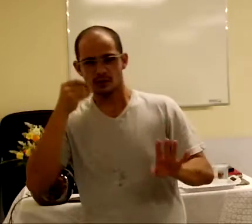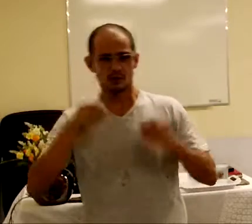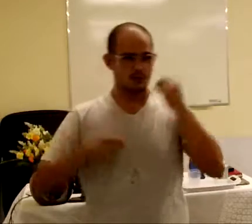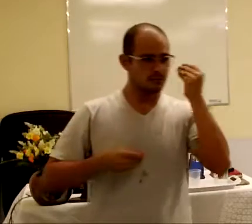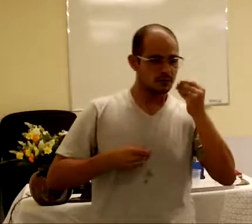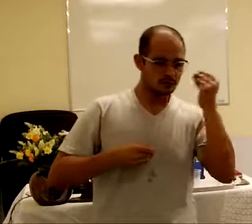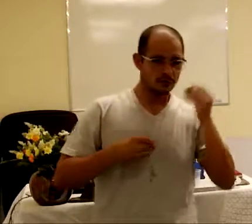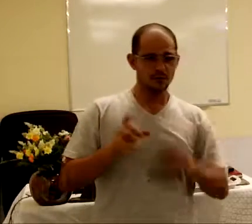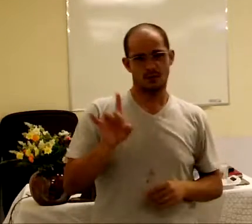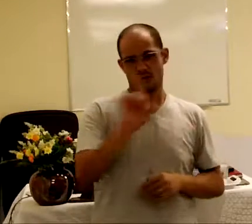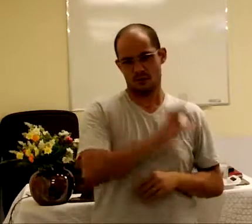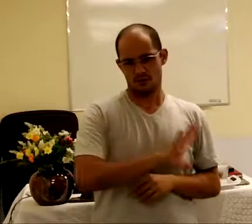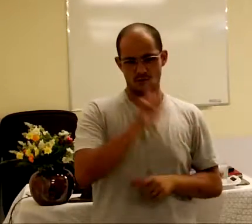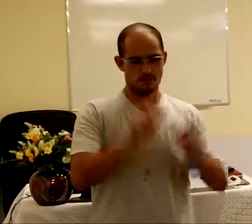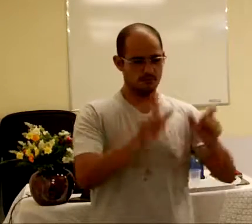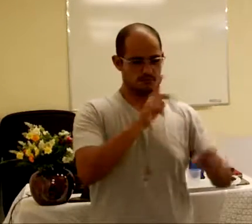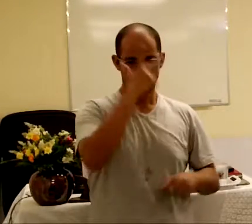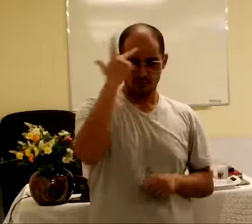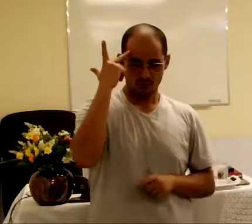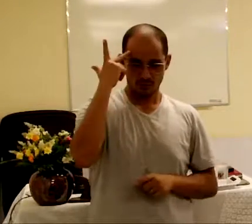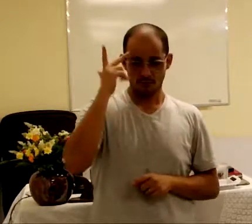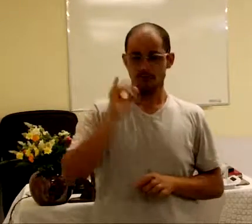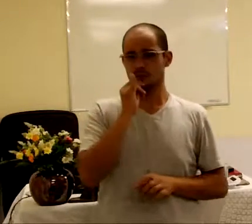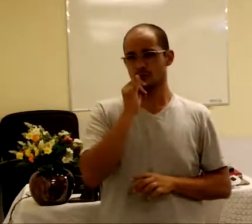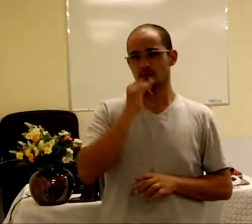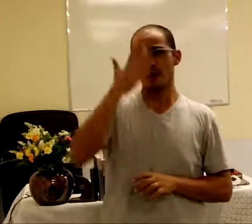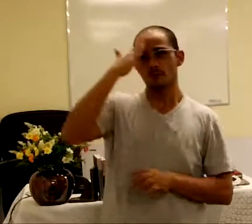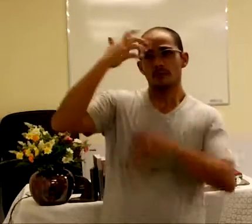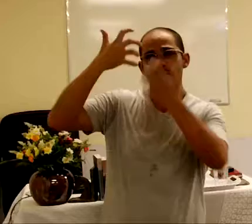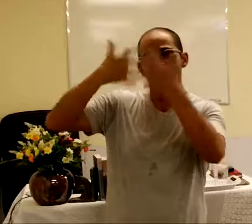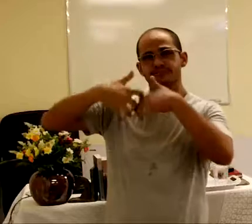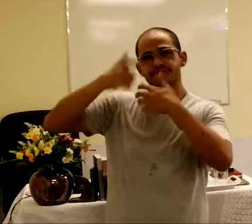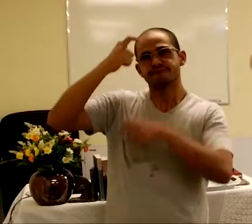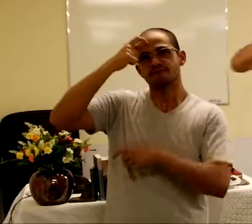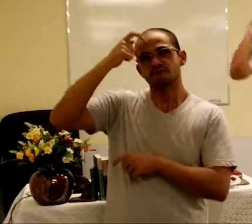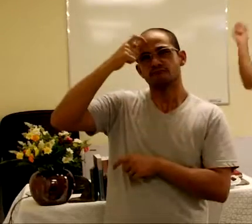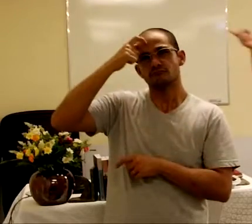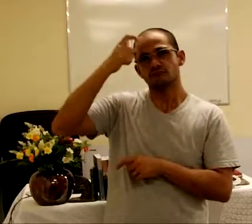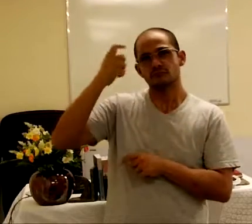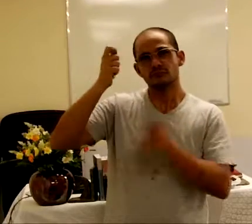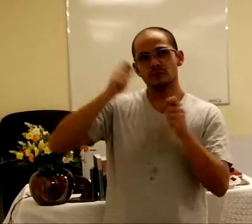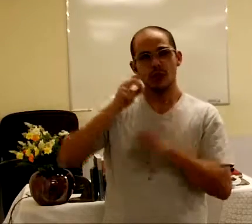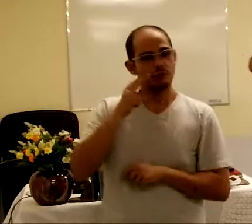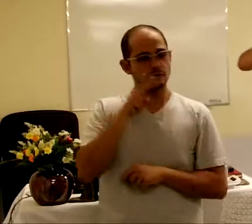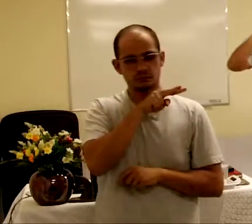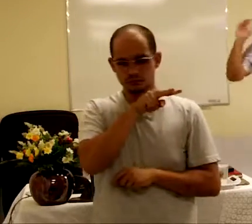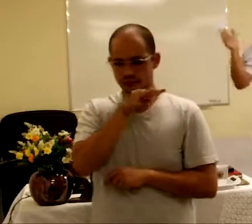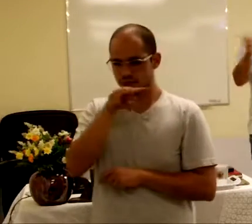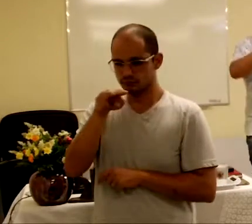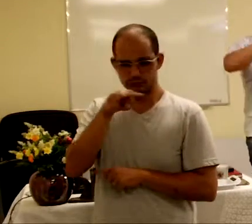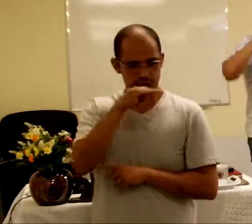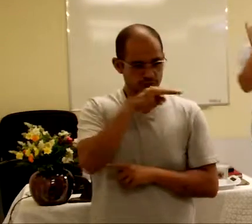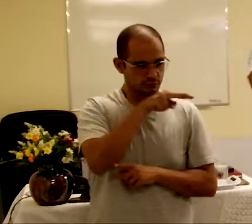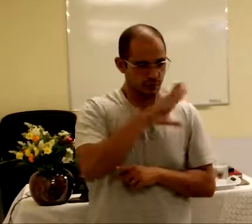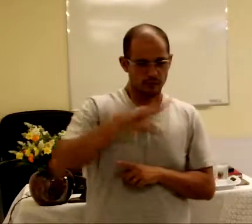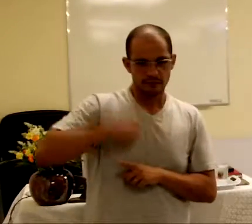com Deus. Então, se a nossa razão, a nossa racionalidade espírita consegue olhar a nossa volta, olhar a